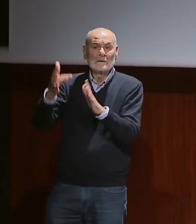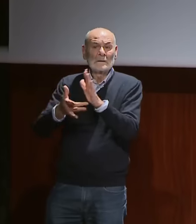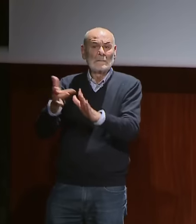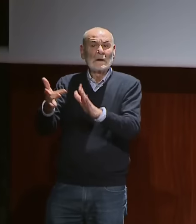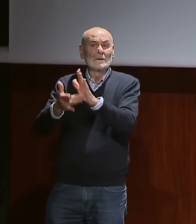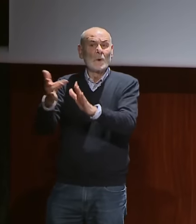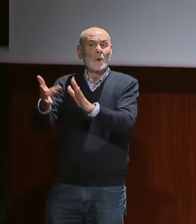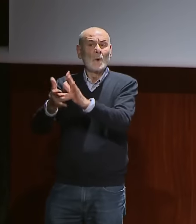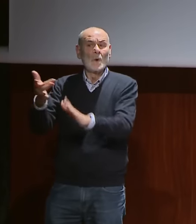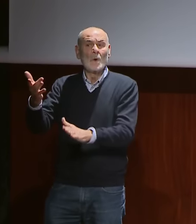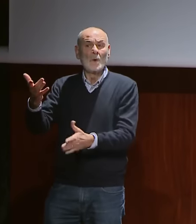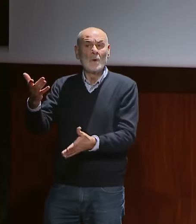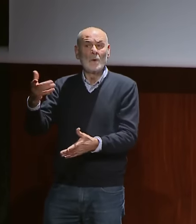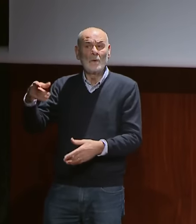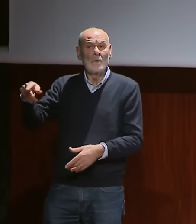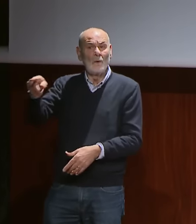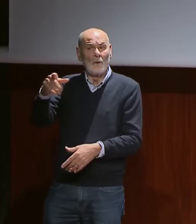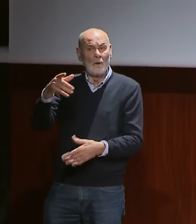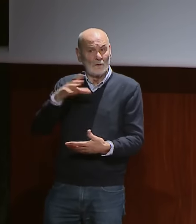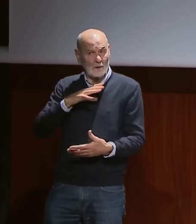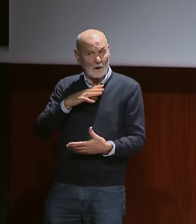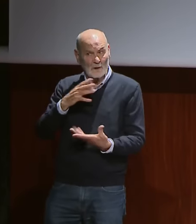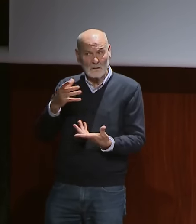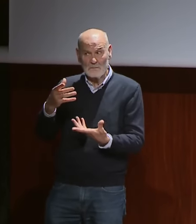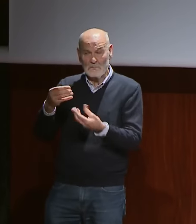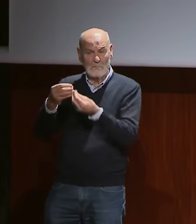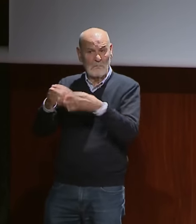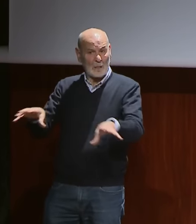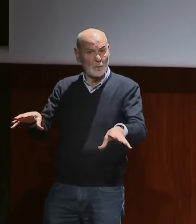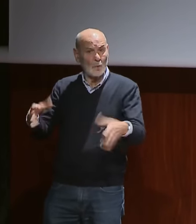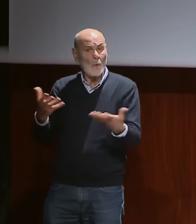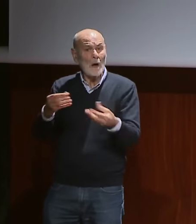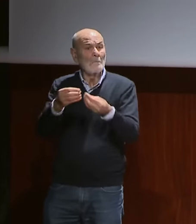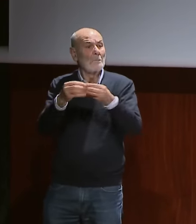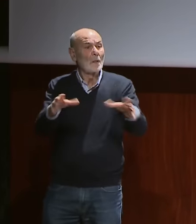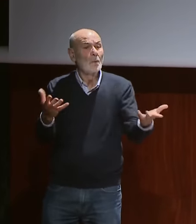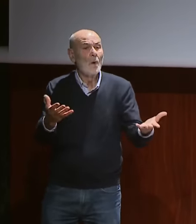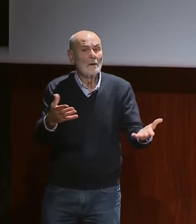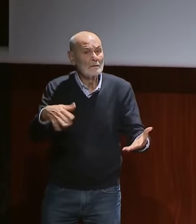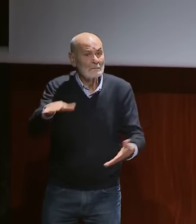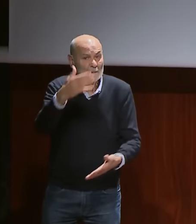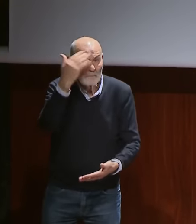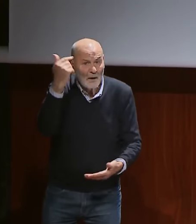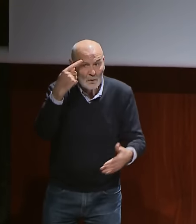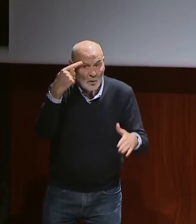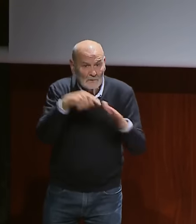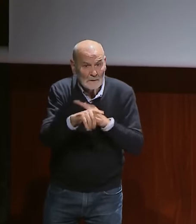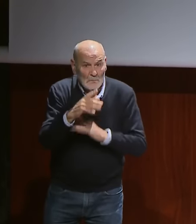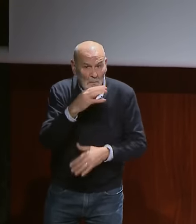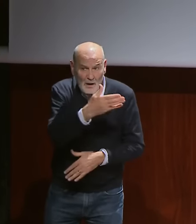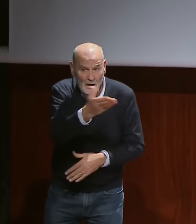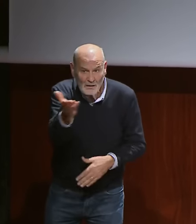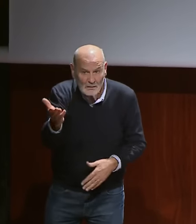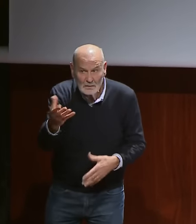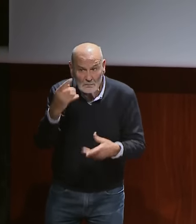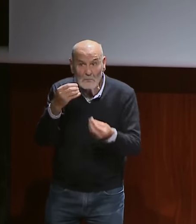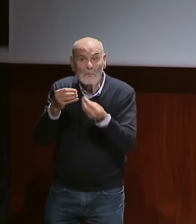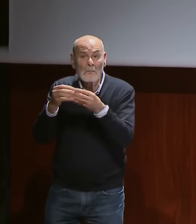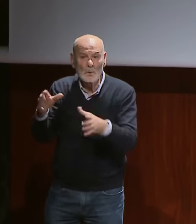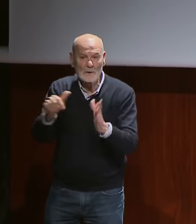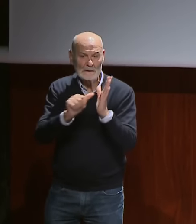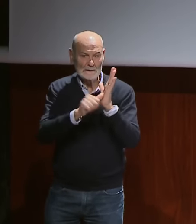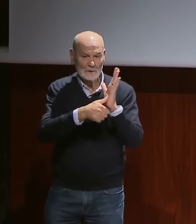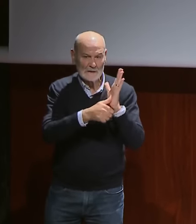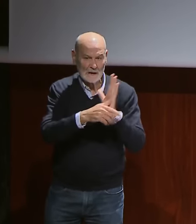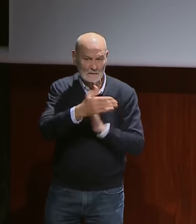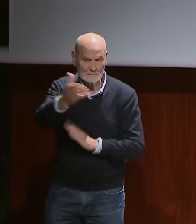Et je vois qu'il y a, par exemple, aujourd'hui, beaucoup de personnes qui sont